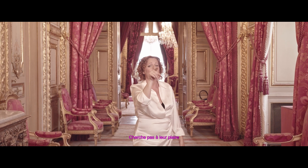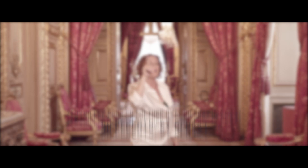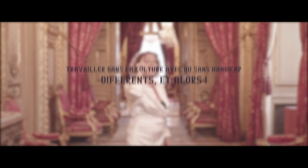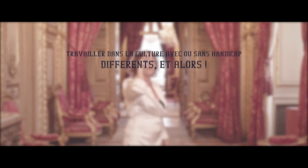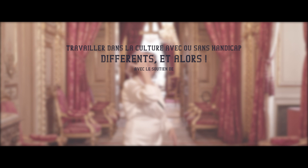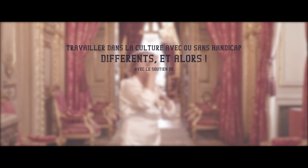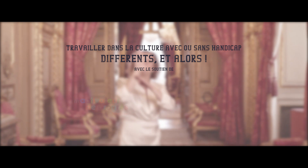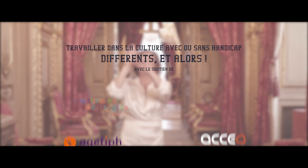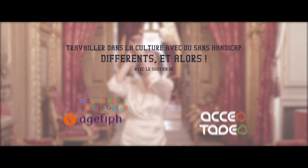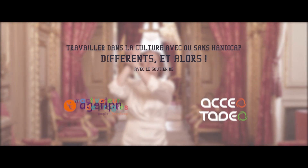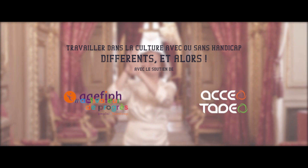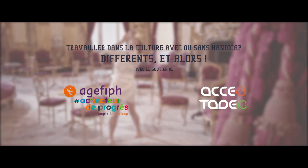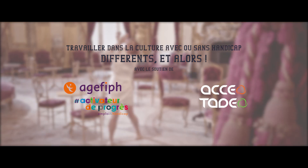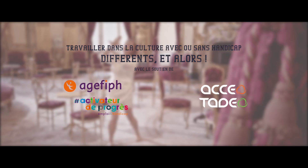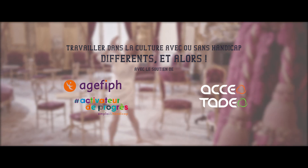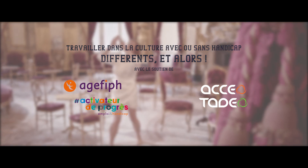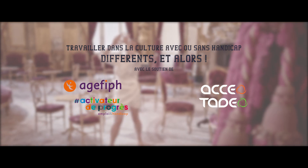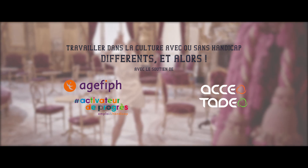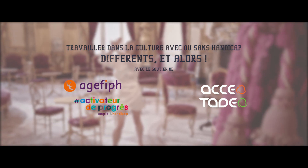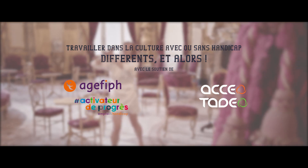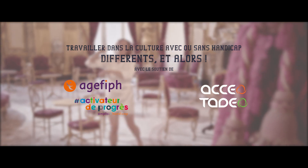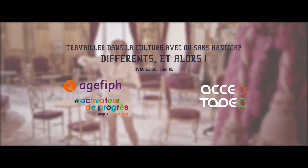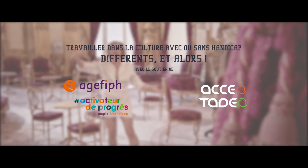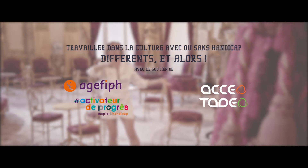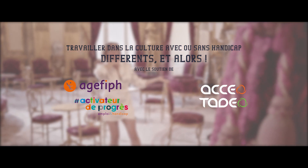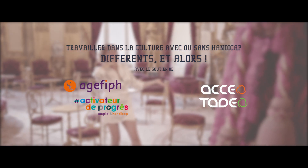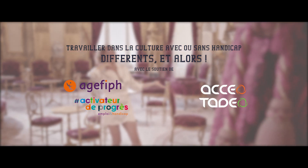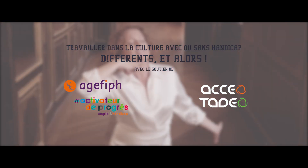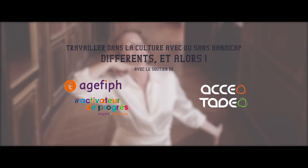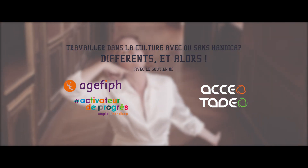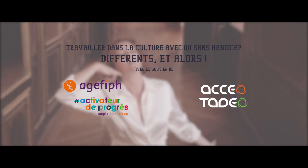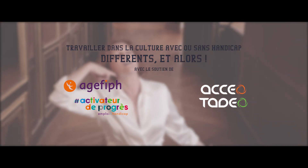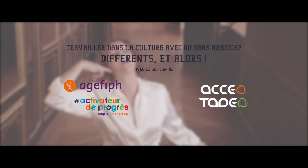pas. Travailler dans la culture, avec ou sans handicap. Différent, et alors? Avec